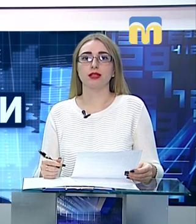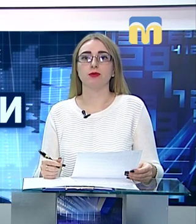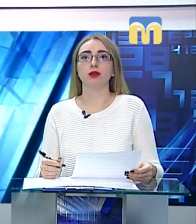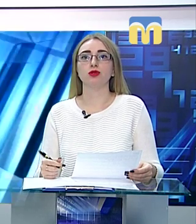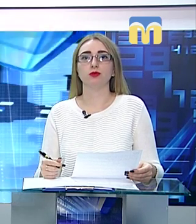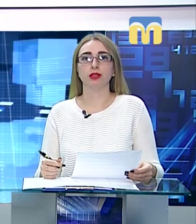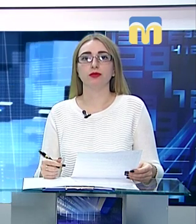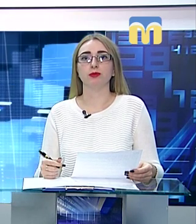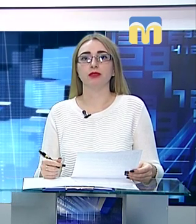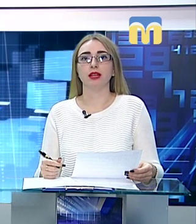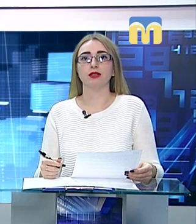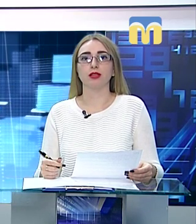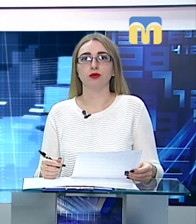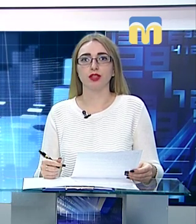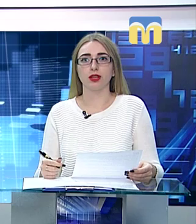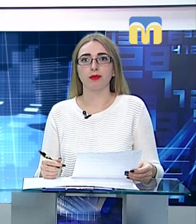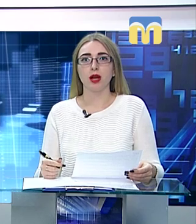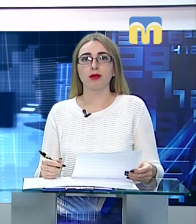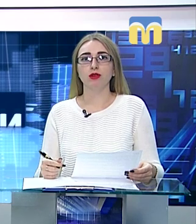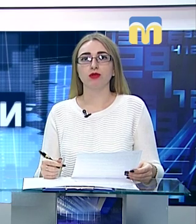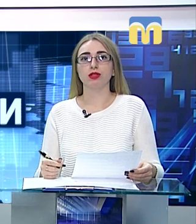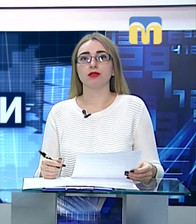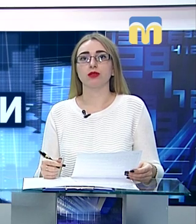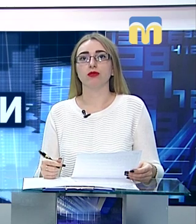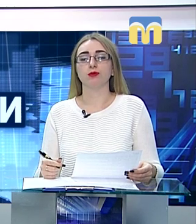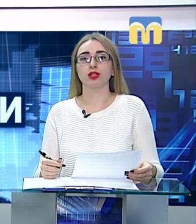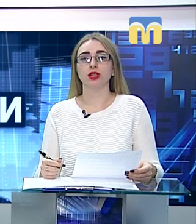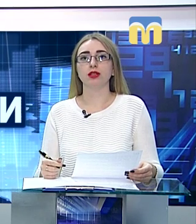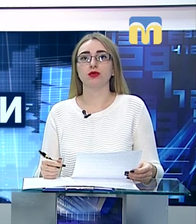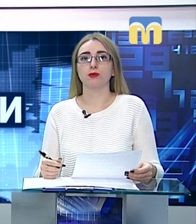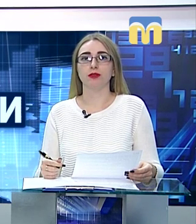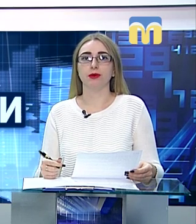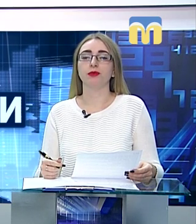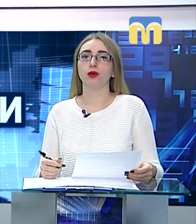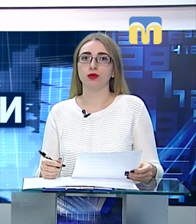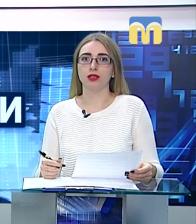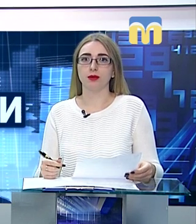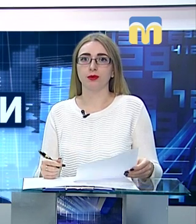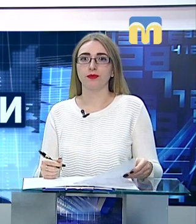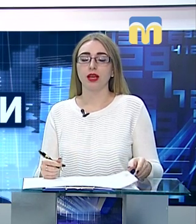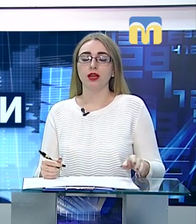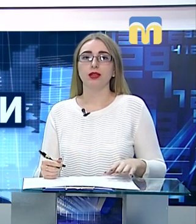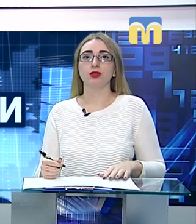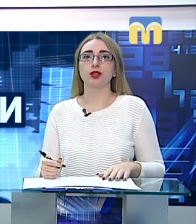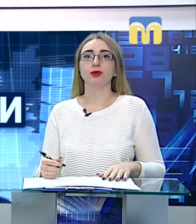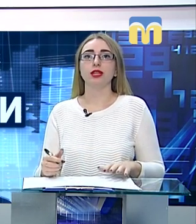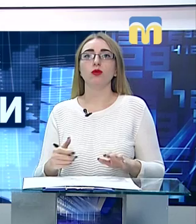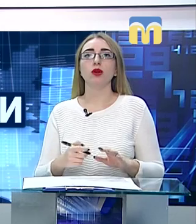займає особливо відповідальне становище. Правоохоронці встановлюють причетних до справи осіб. І до інших подій.